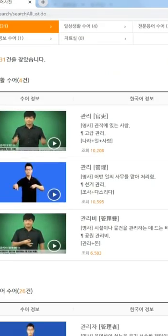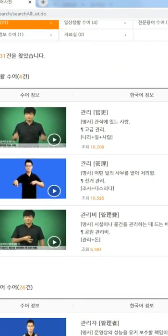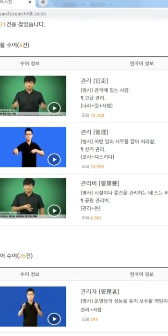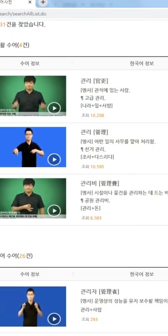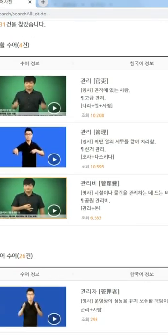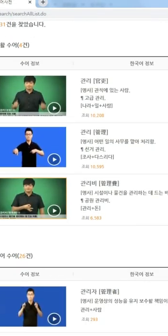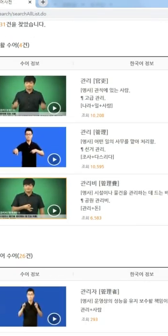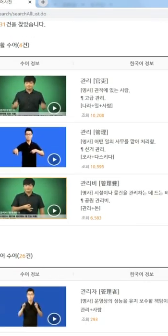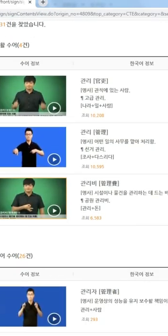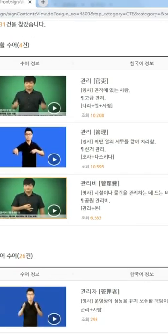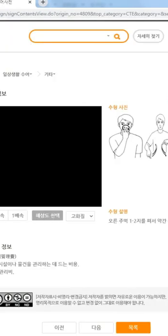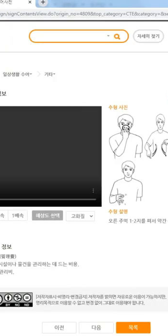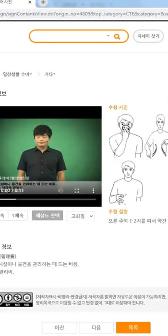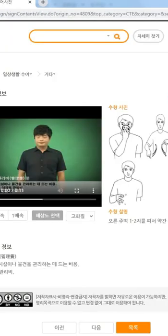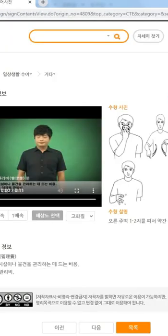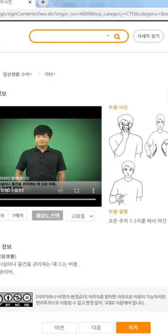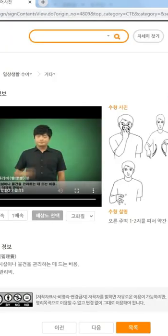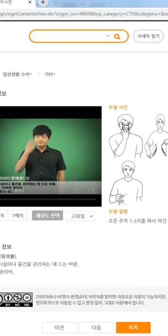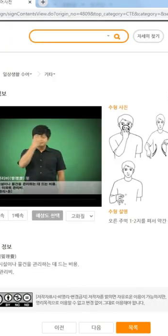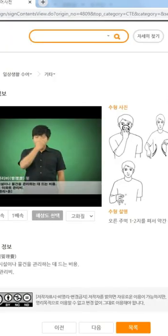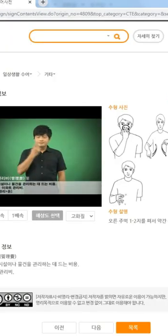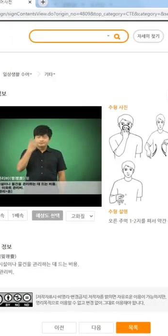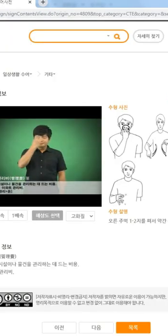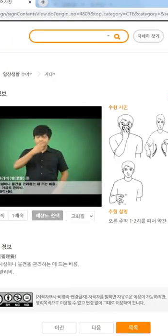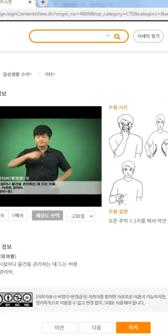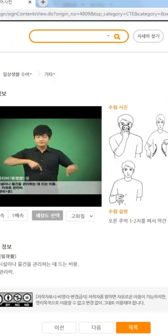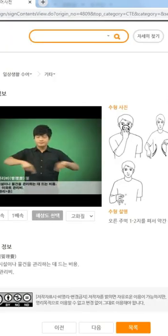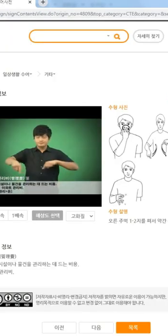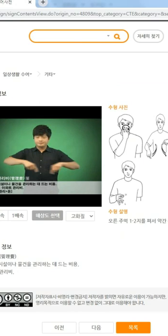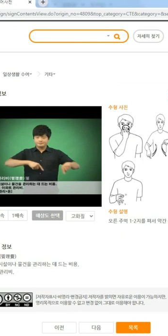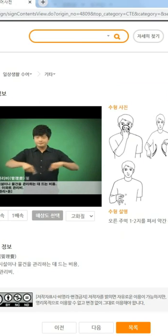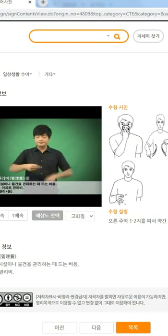보통은 관리비도 그래서 이거는